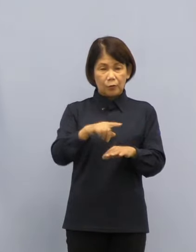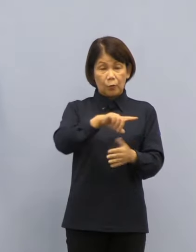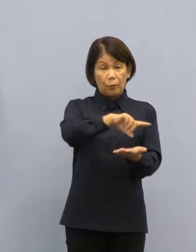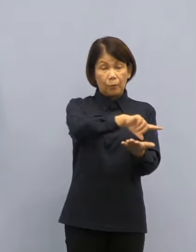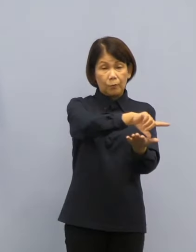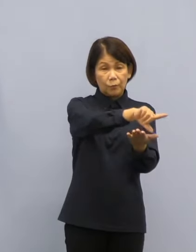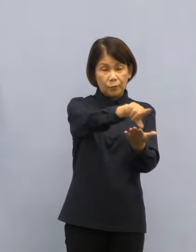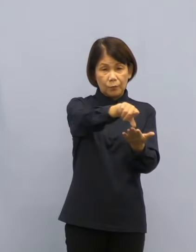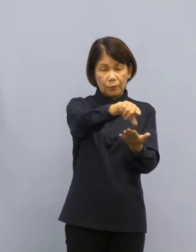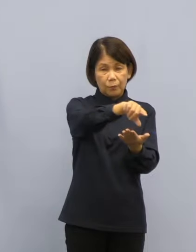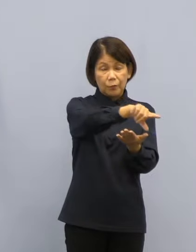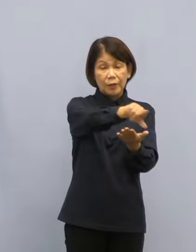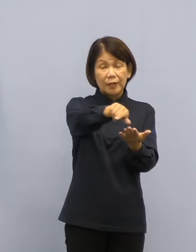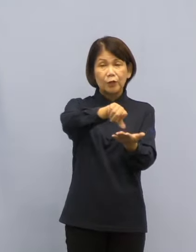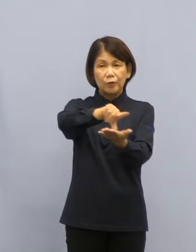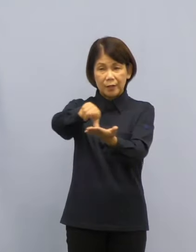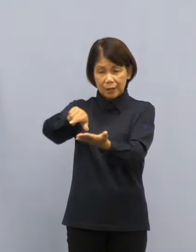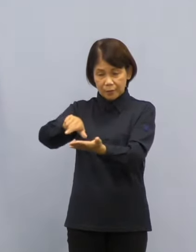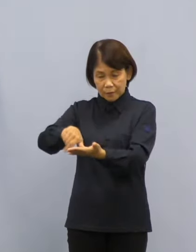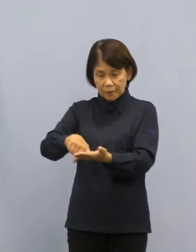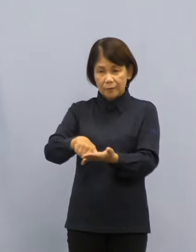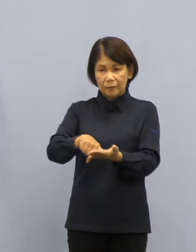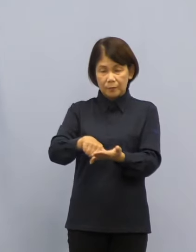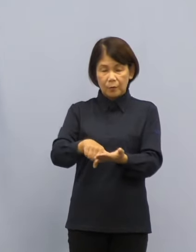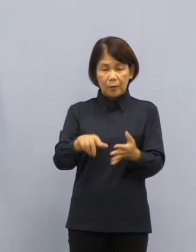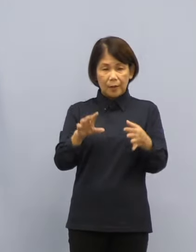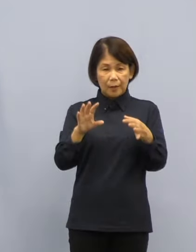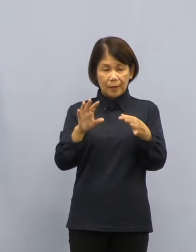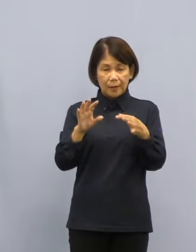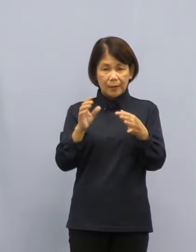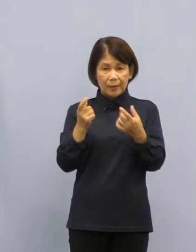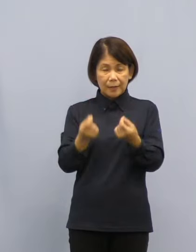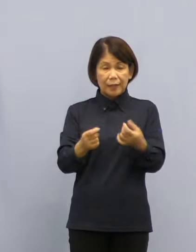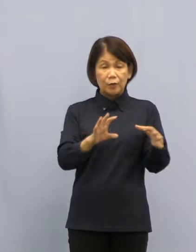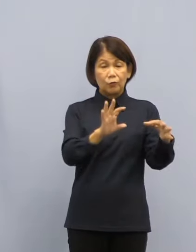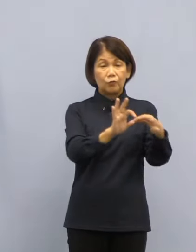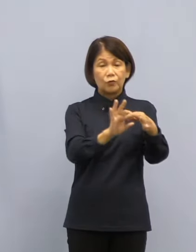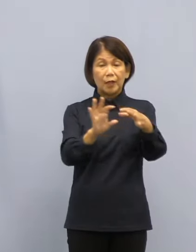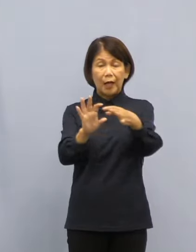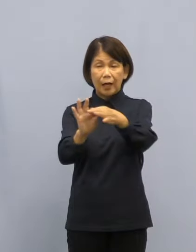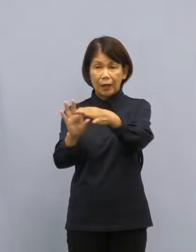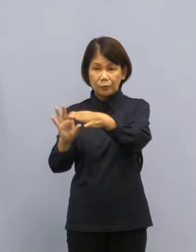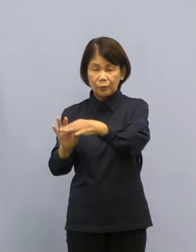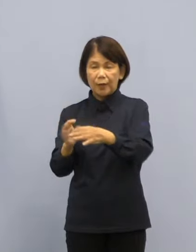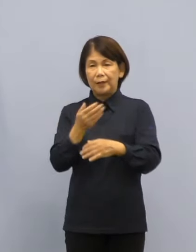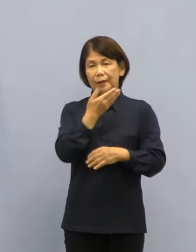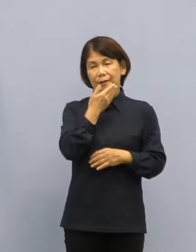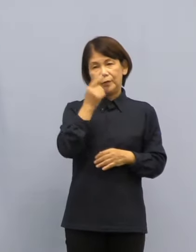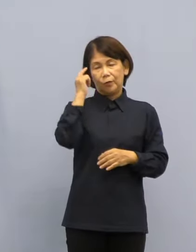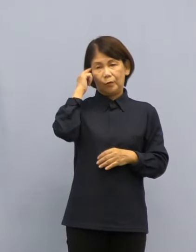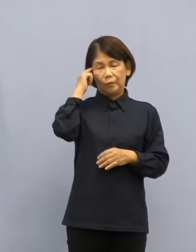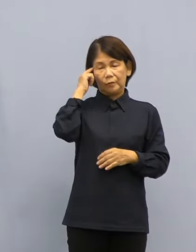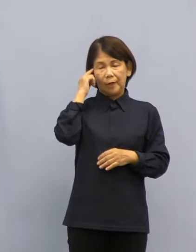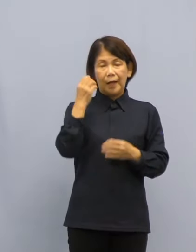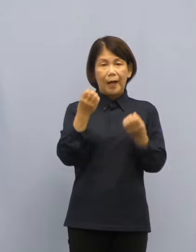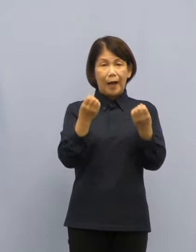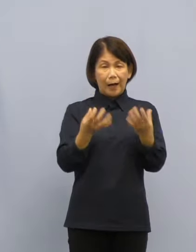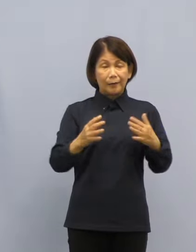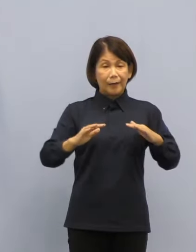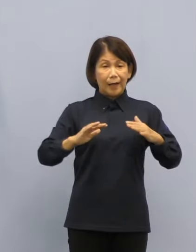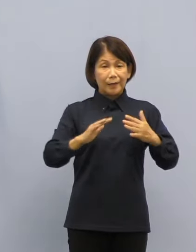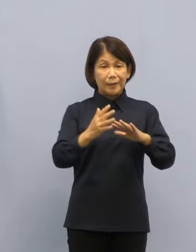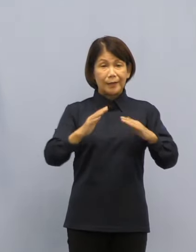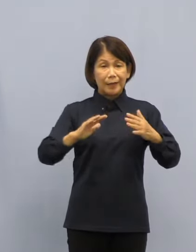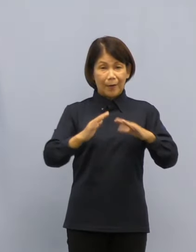地区とも地域ともしっかりとつながっていくっていうことが大切だと思いますので、新たな賑わいの拠点としてそういった